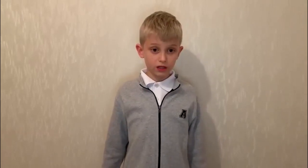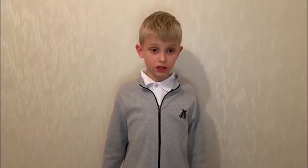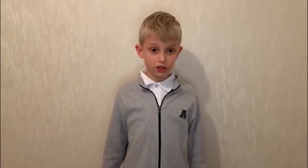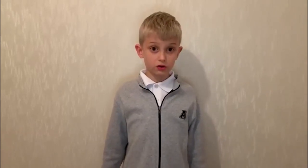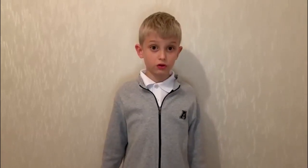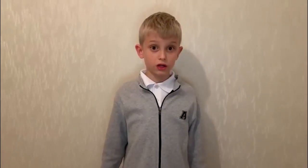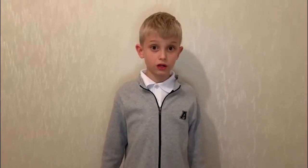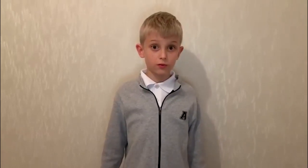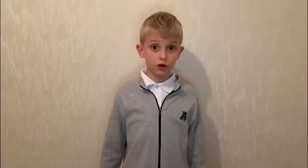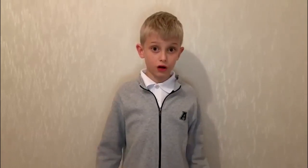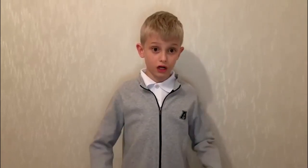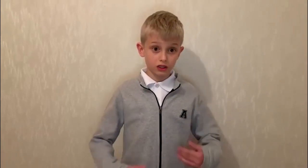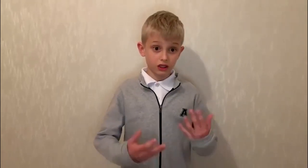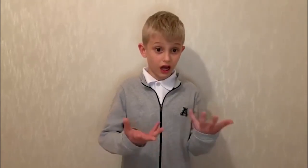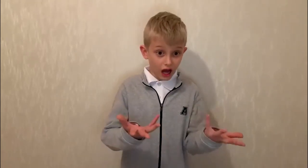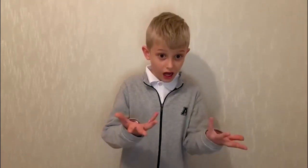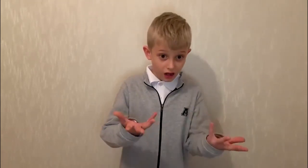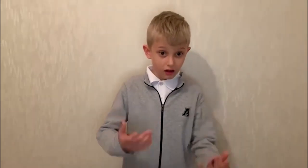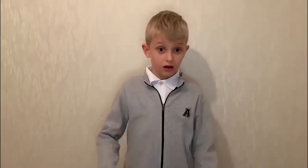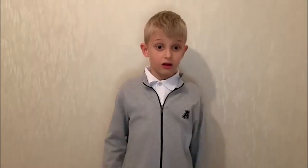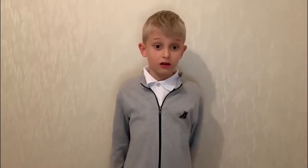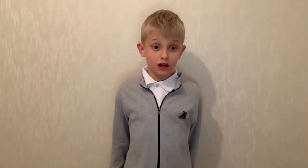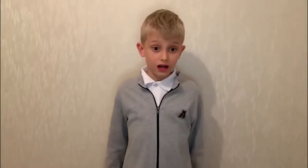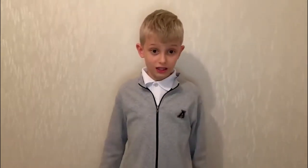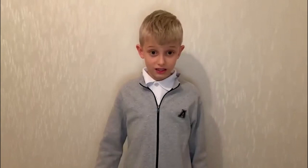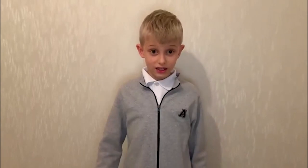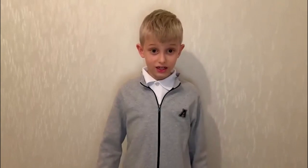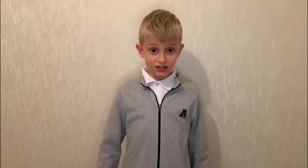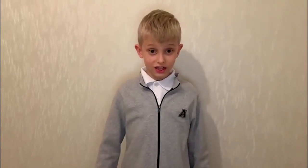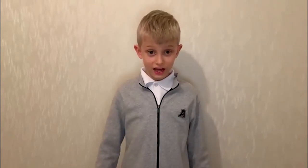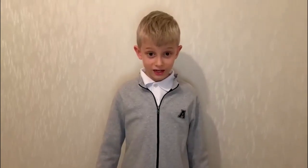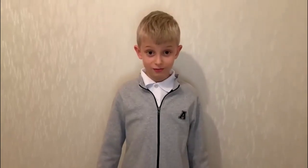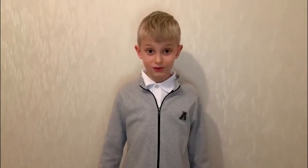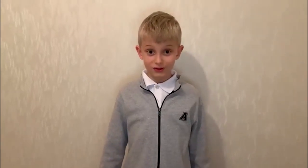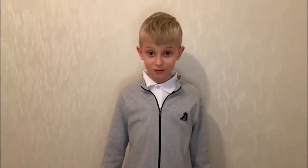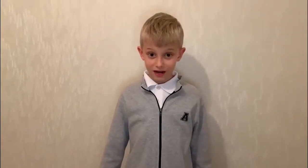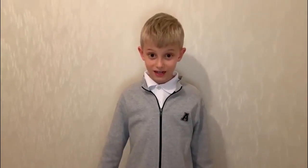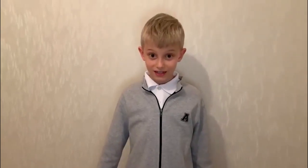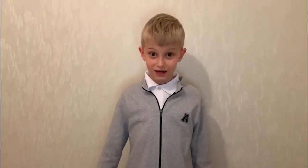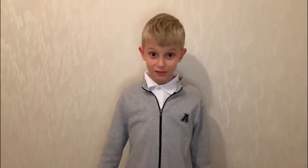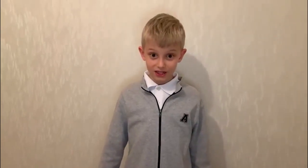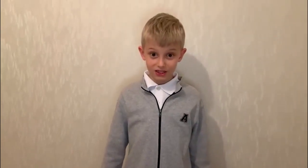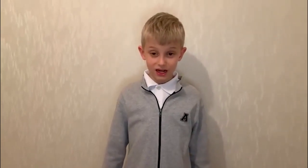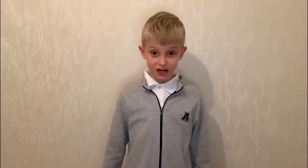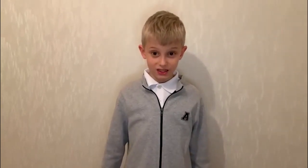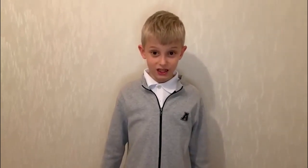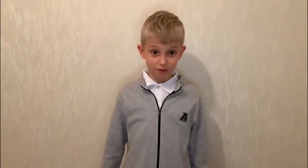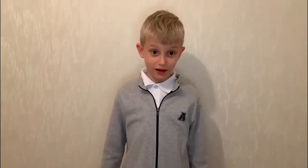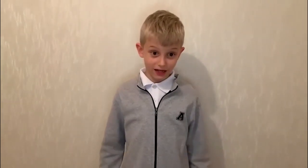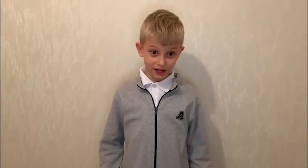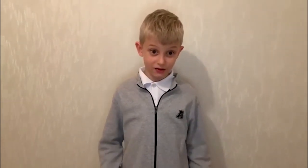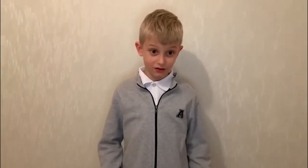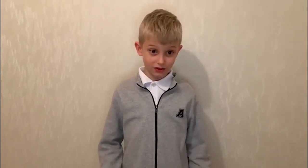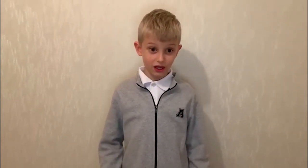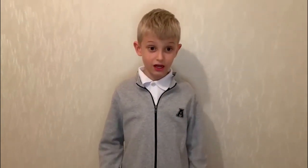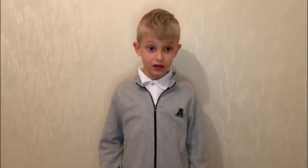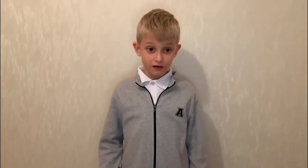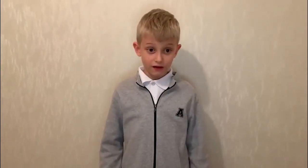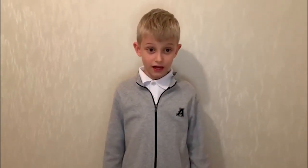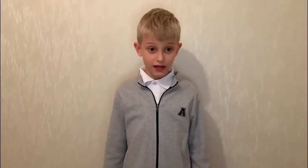için kullanamıyorlarsa, araçları için ayrılmış otoparklara başka araçlar park ediyorsa ve